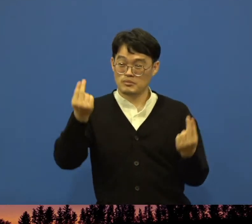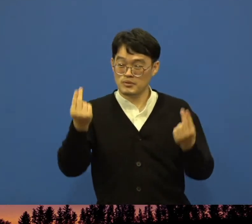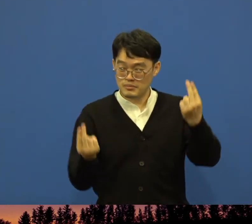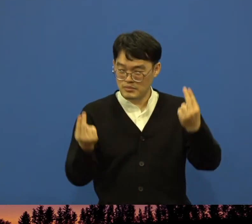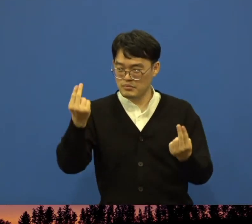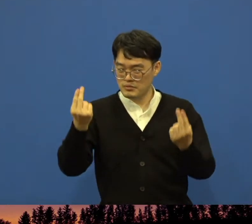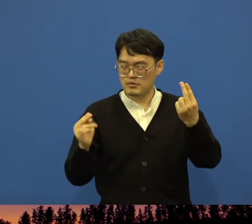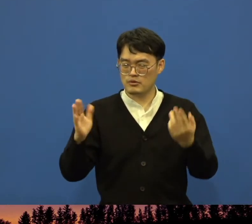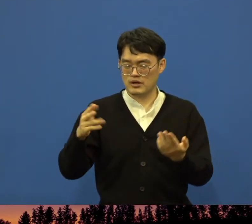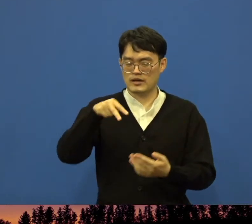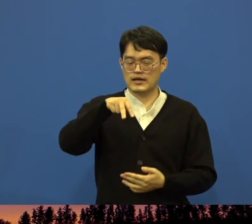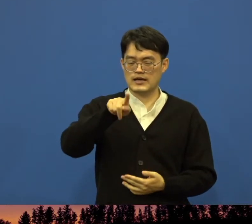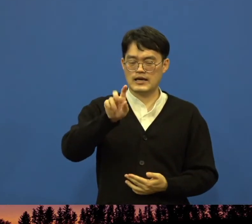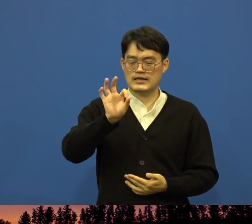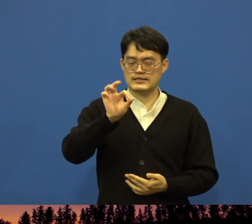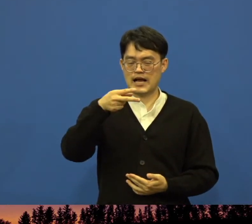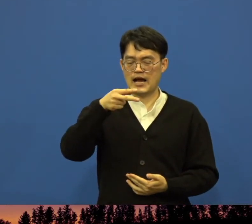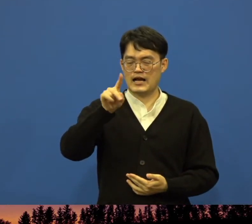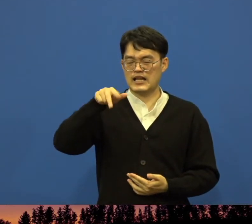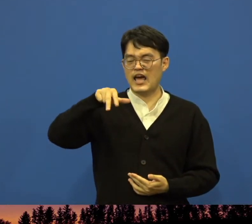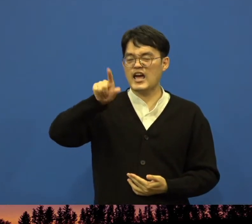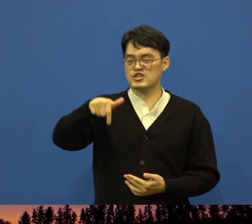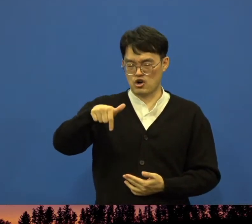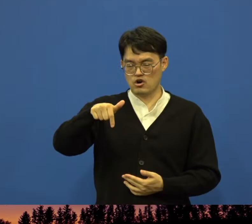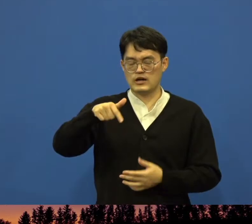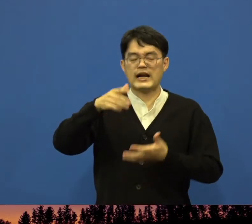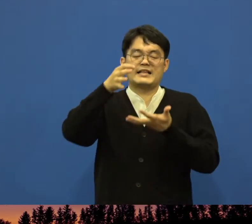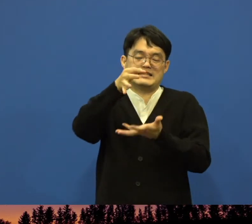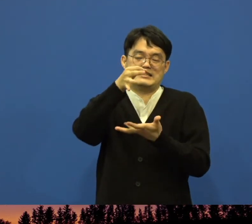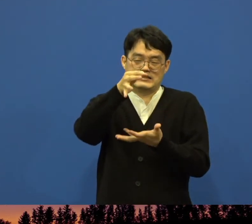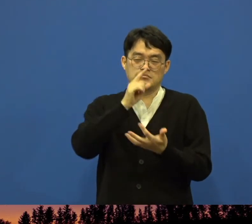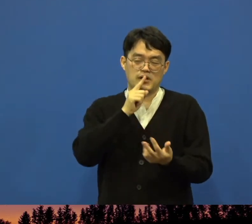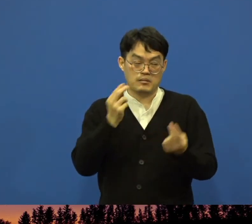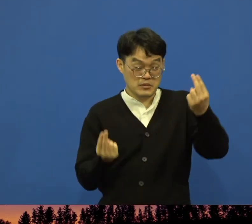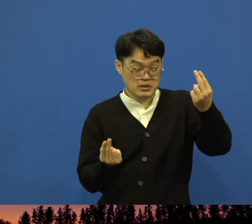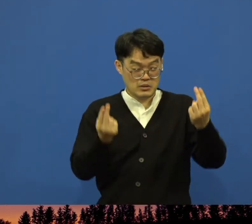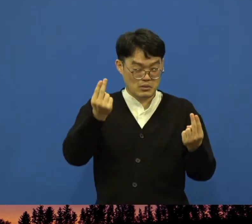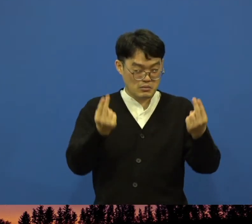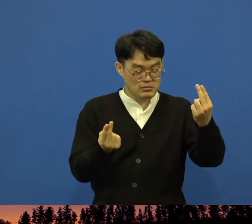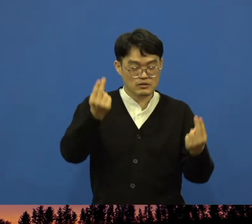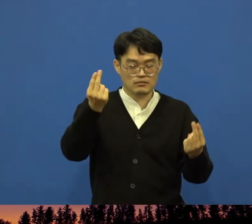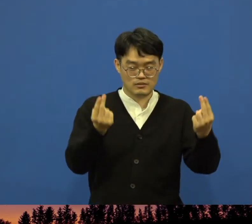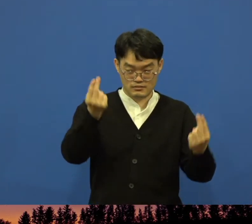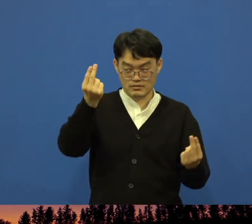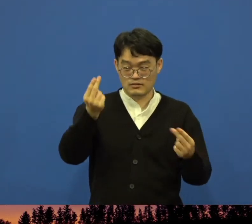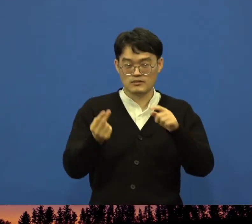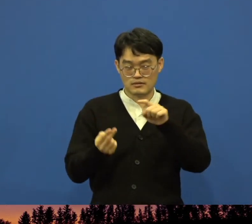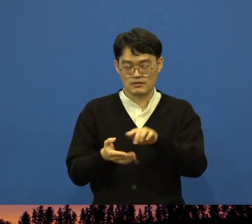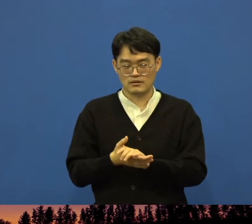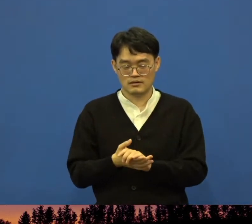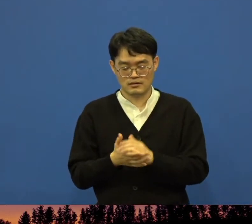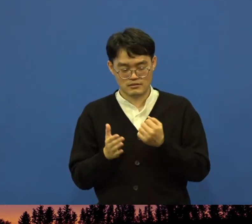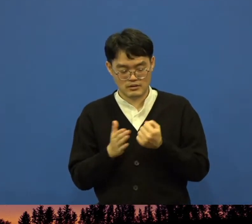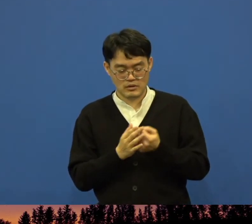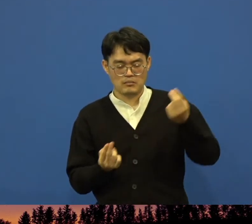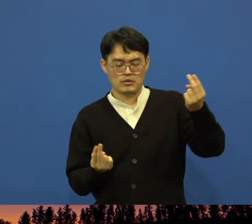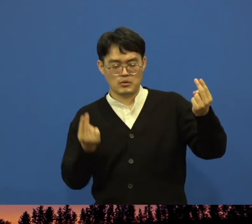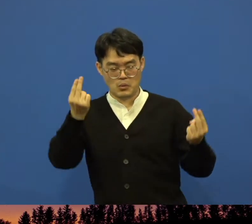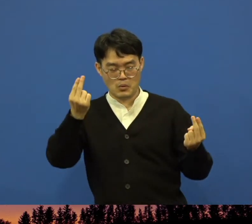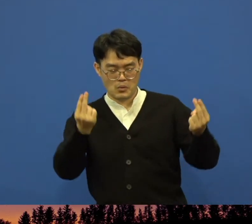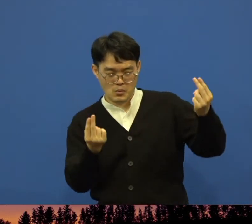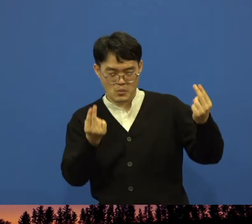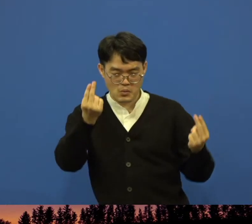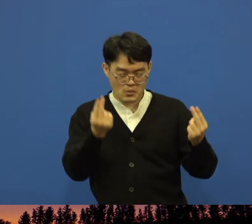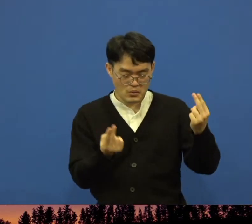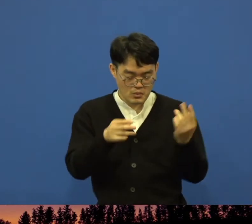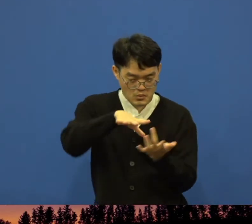비교에 당하고 비교에 의해서 그 가치가 절하될 수 있는. 예. 그래서 비교해서 취사 선택할 수 있는